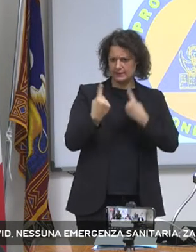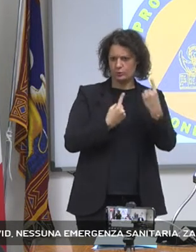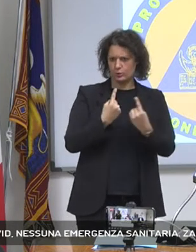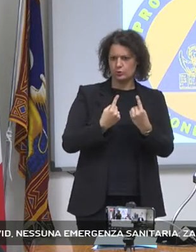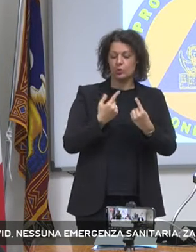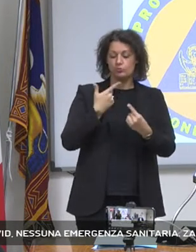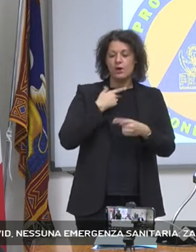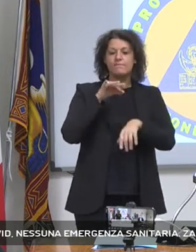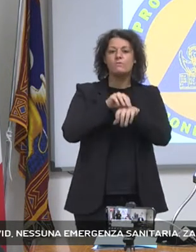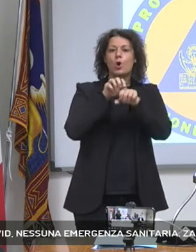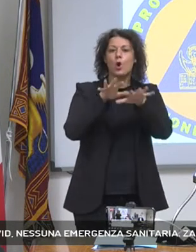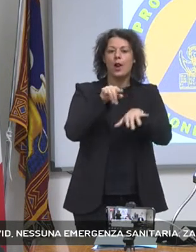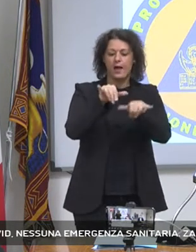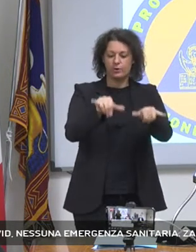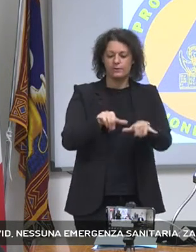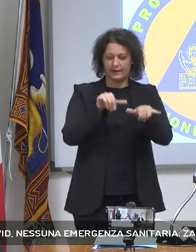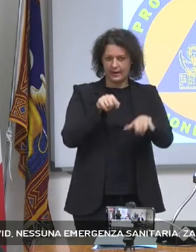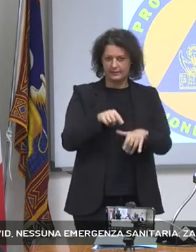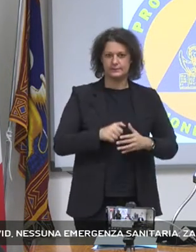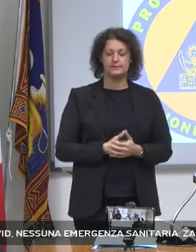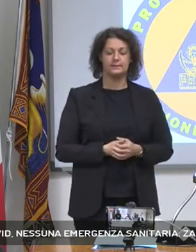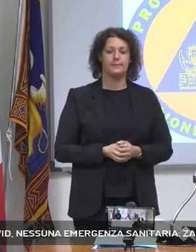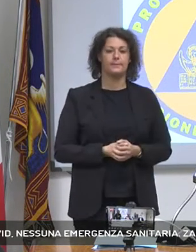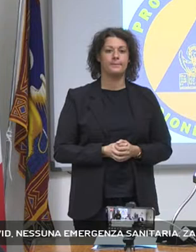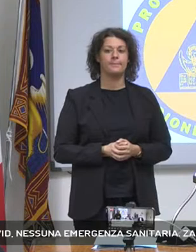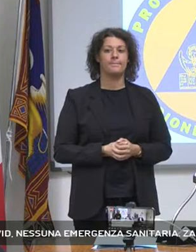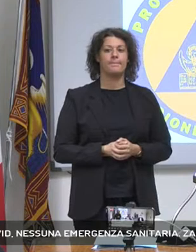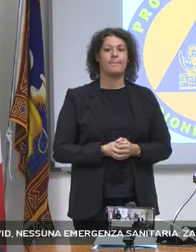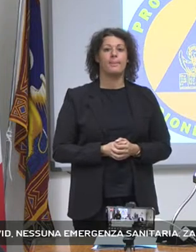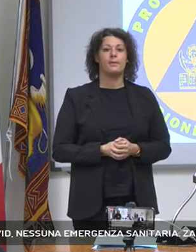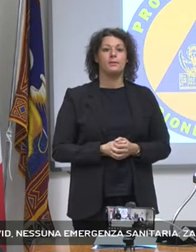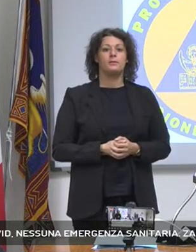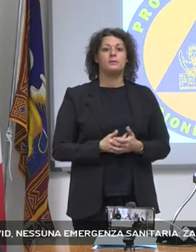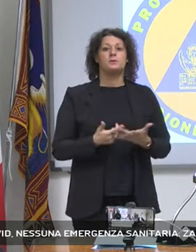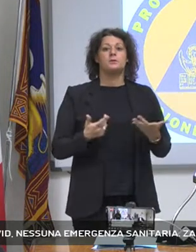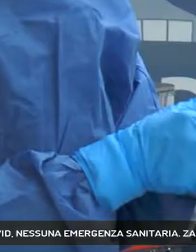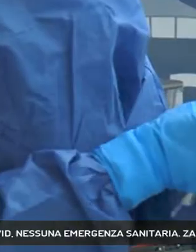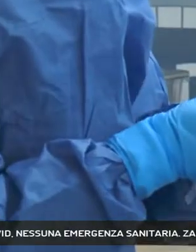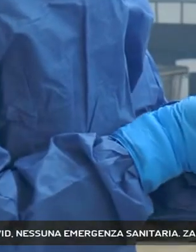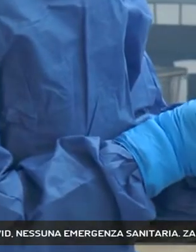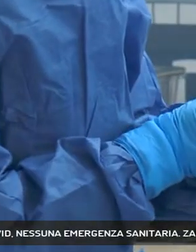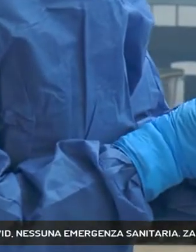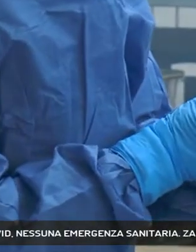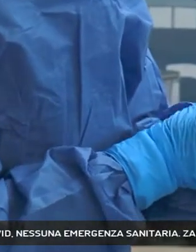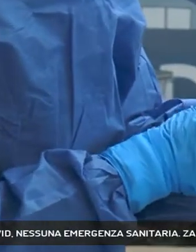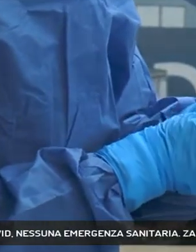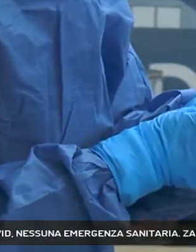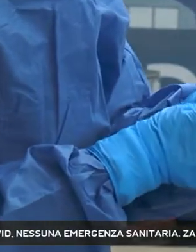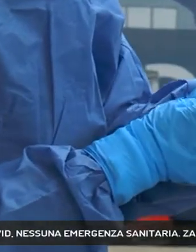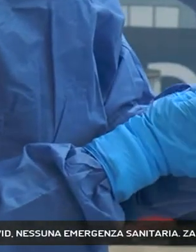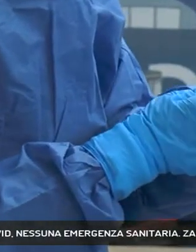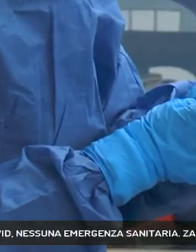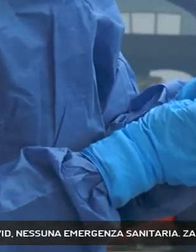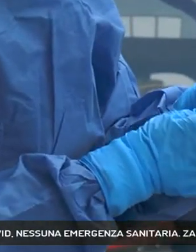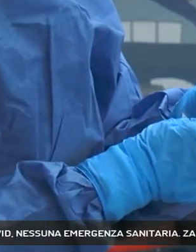noi abbiamo un focolaio, Dal Ben stamattina ne ha parlato, non c'è nessuna tragedia ma vanno seguiti. Sul fronte tamponi, il Veneto, dopo il